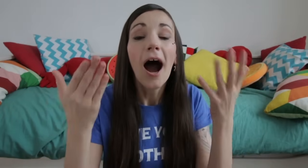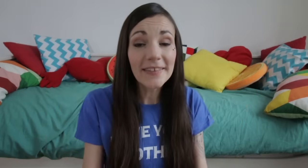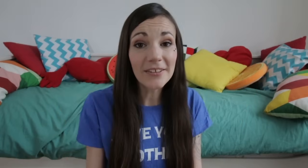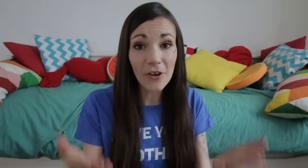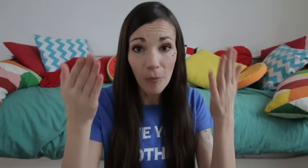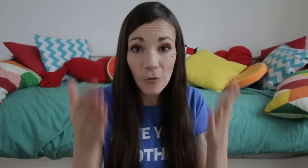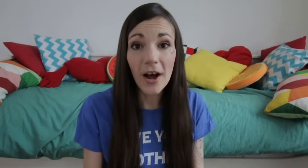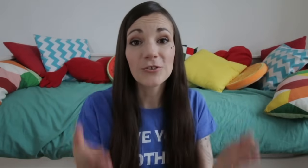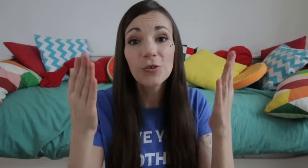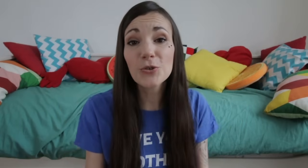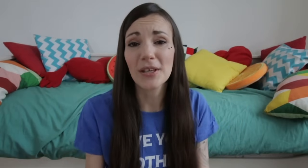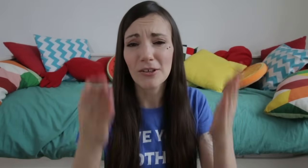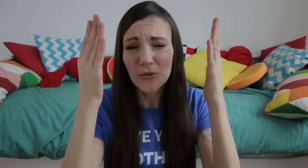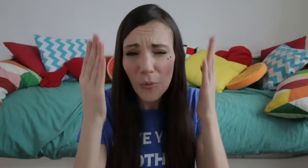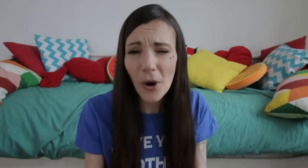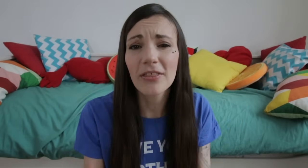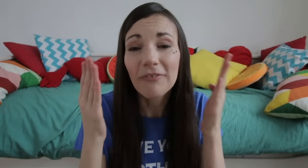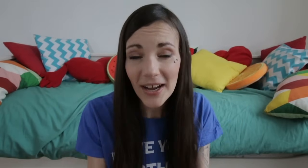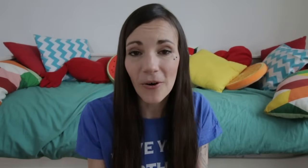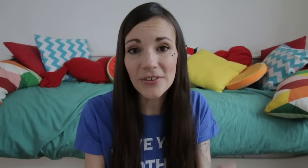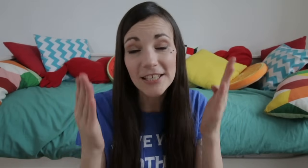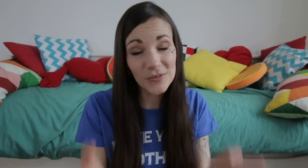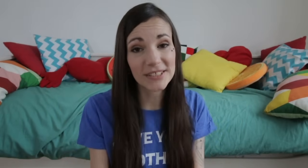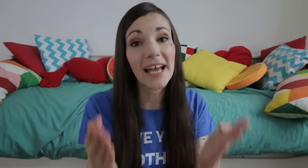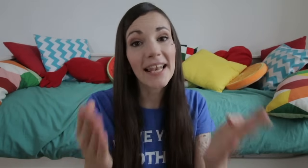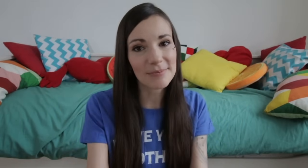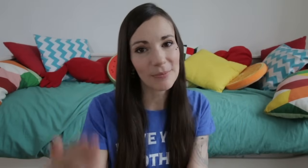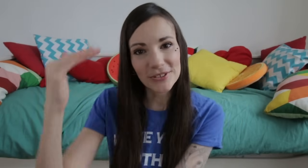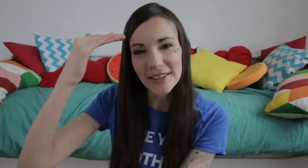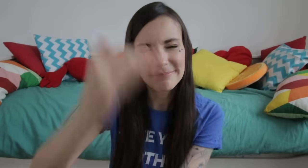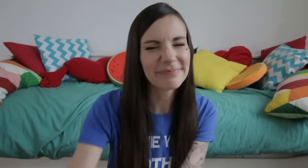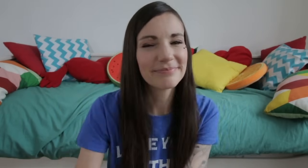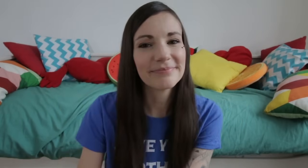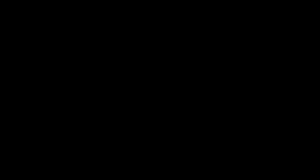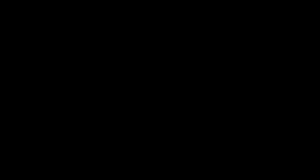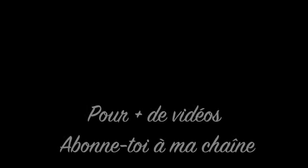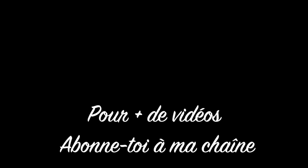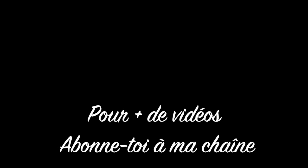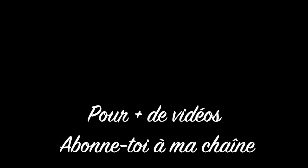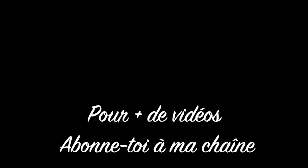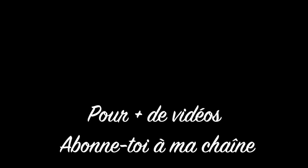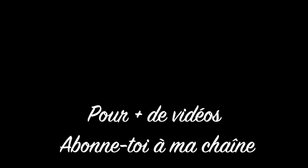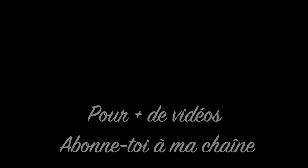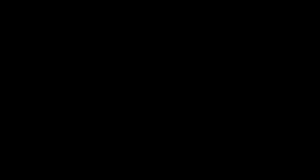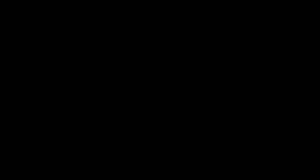En attendant, moi, je vous souhaite une bonne vacances. Et je vous dis à la semaine prochaine.-titrage Société Radio-Canada Sous-titrage